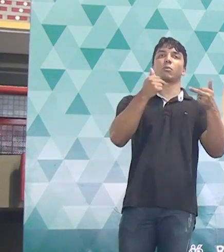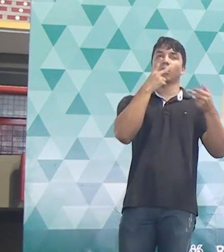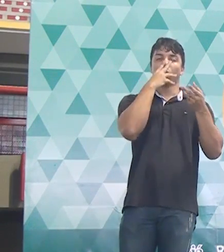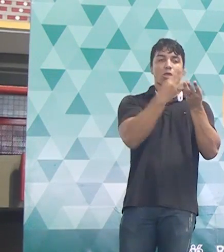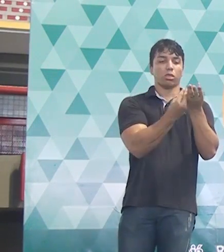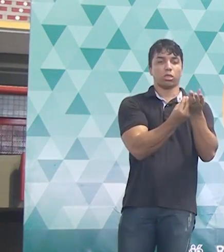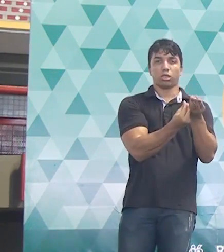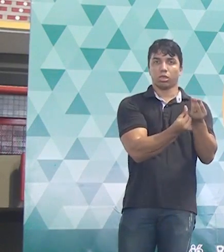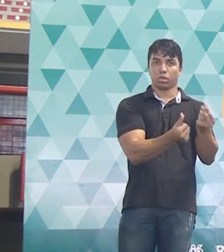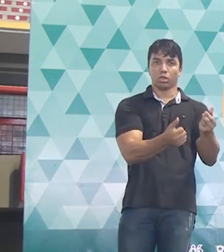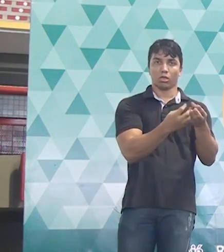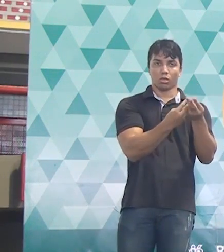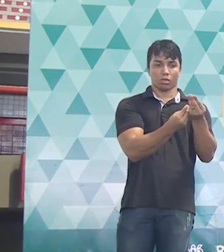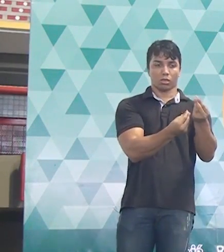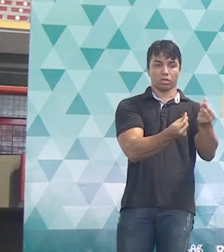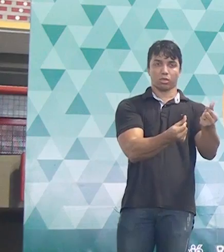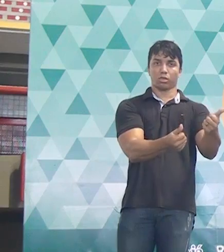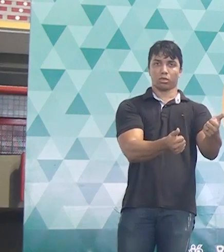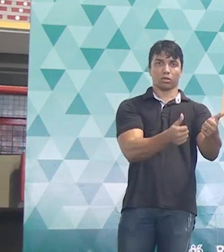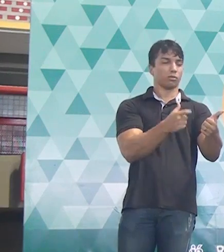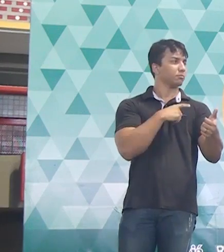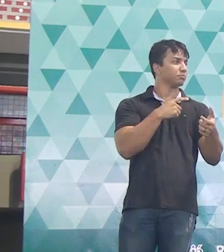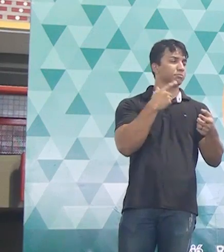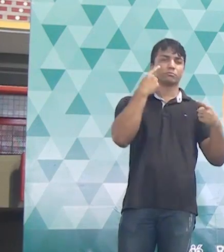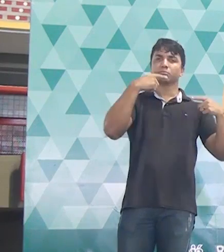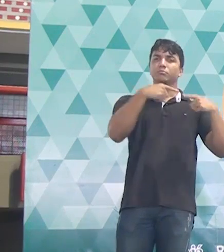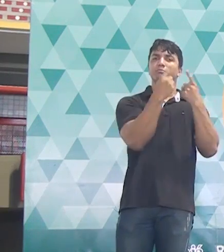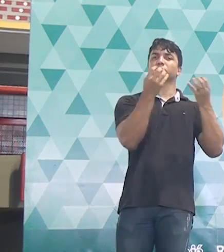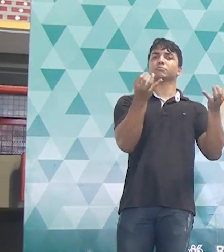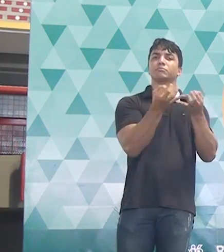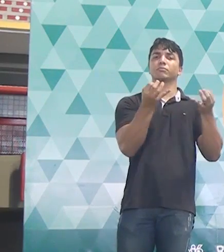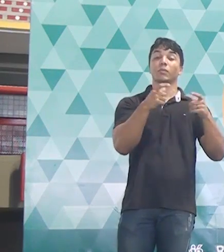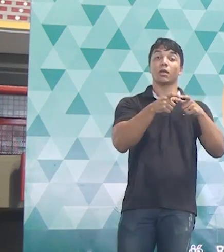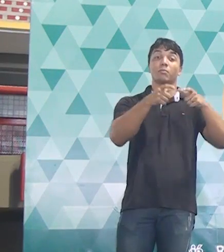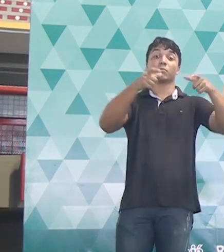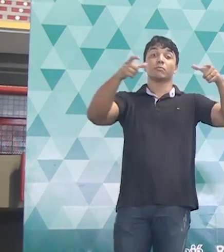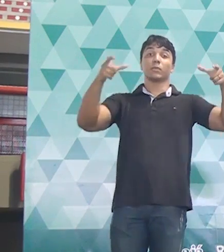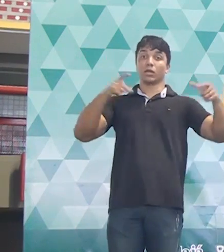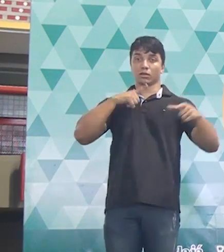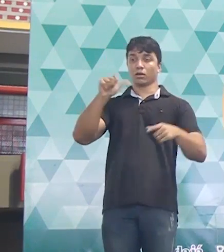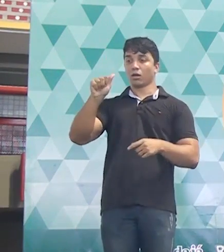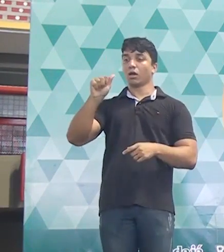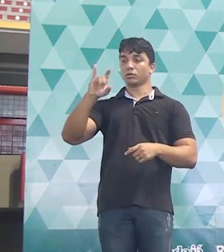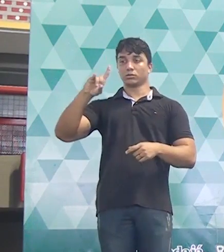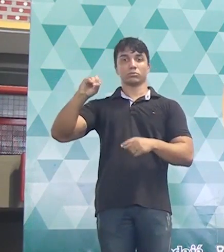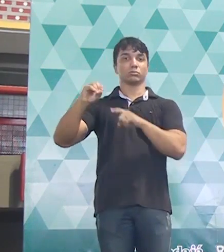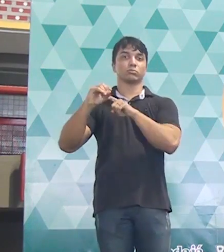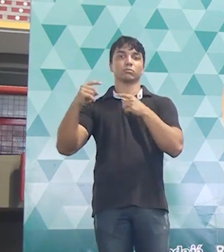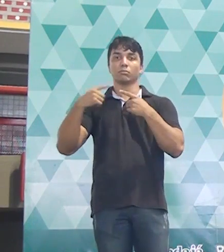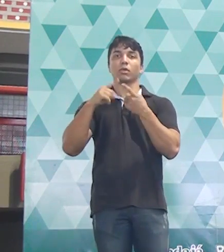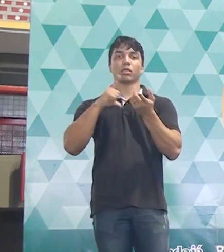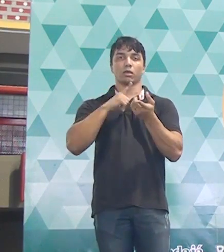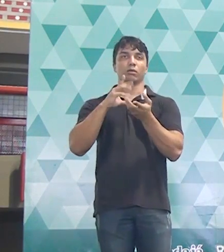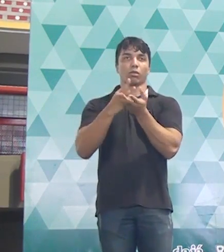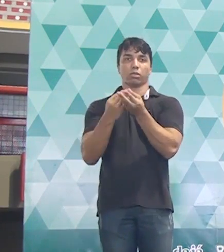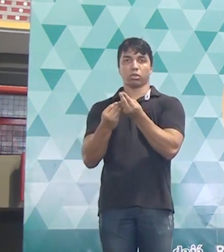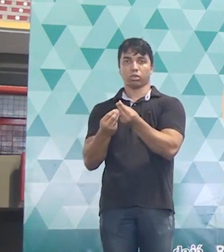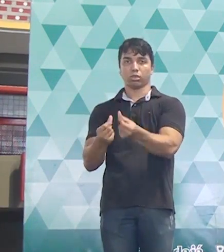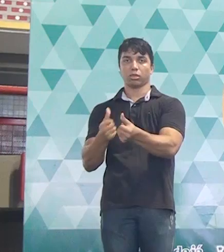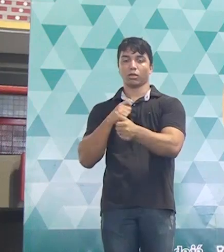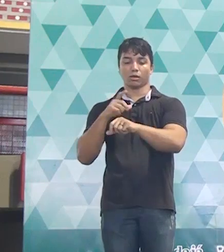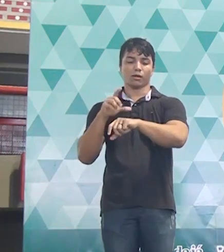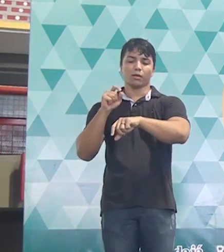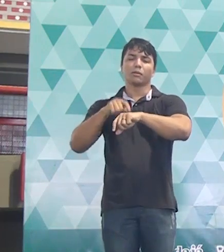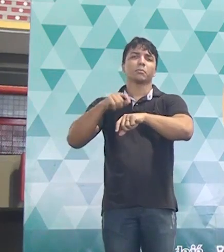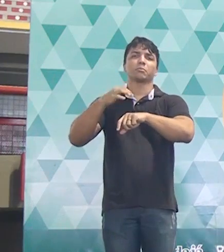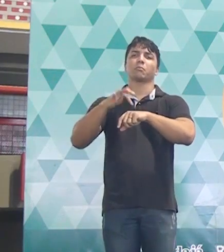corrosiva. Tem todo sentido do mundo isso. A maioria dos ácidos é corrosiva. Causa queimadura